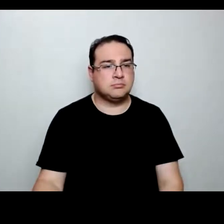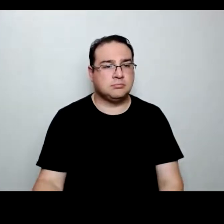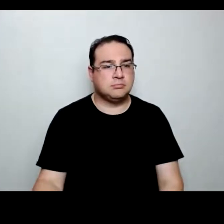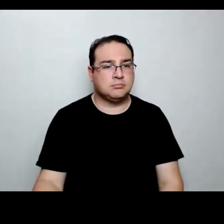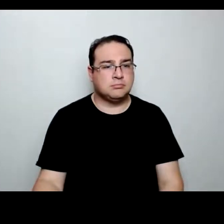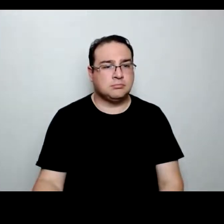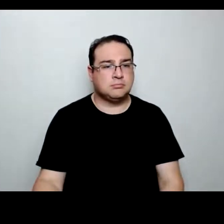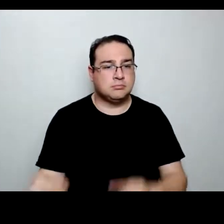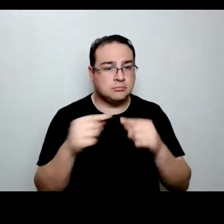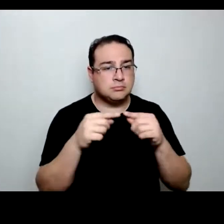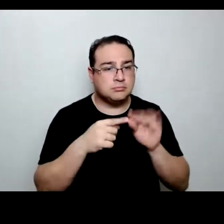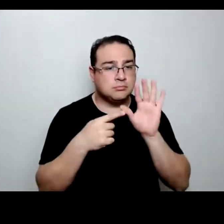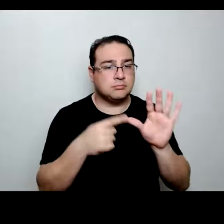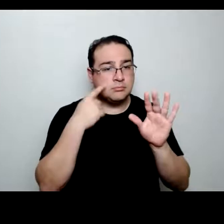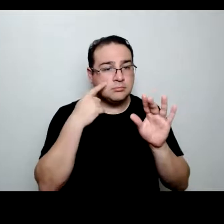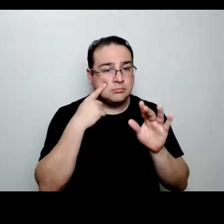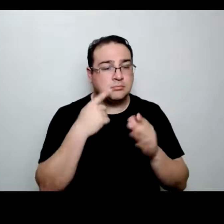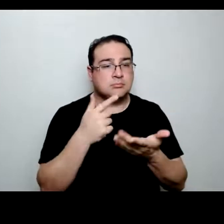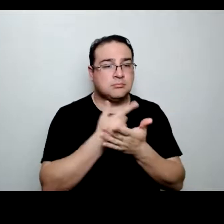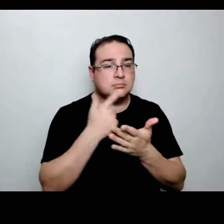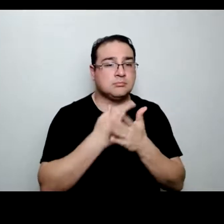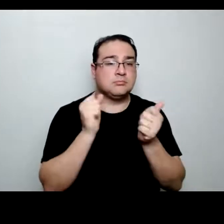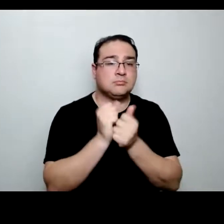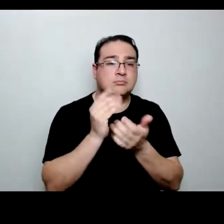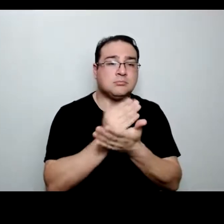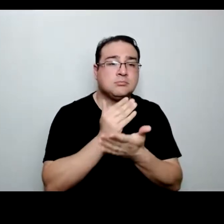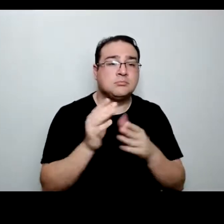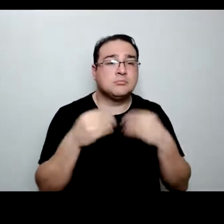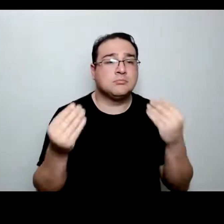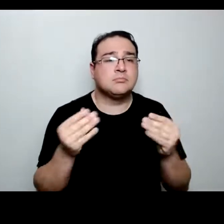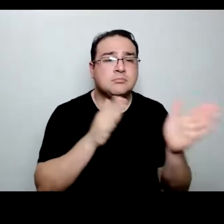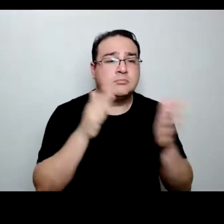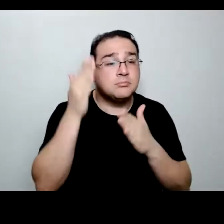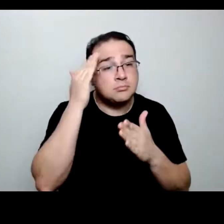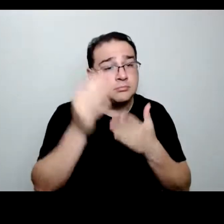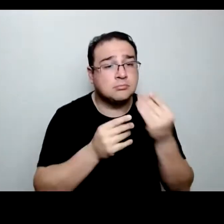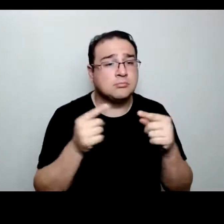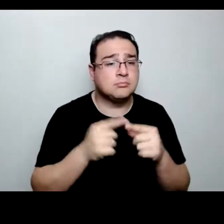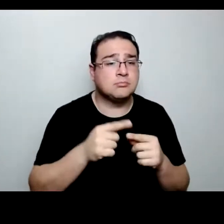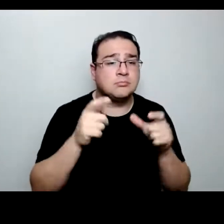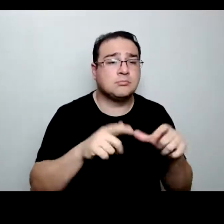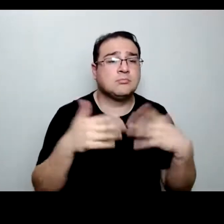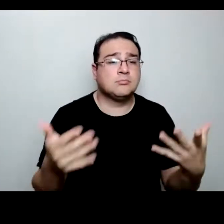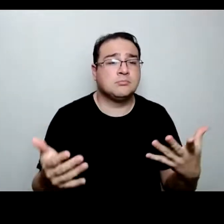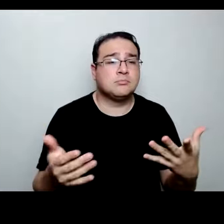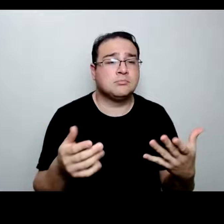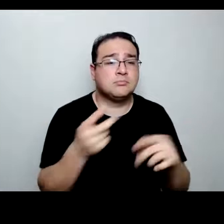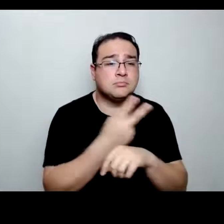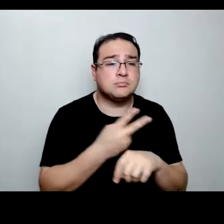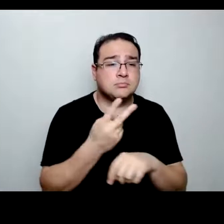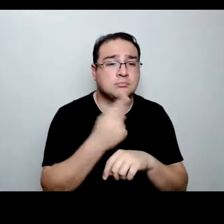com esses cadernos de campo, essas listas, né, para onde processar, para onde mandar